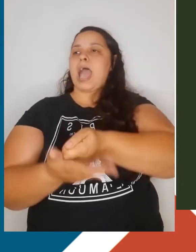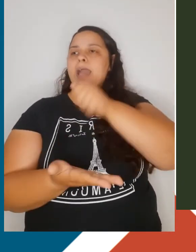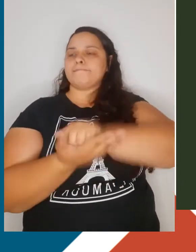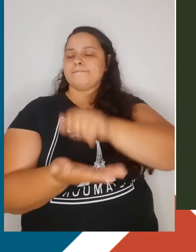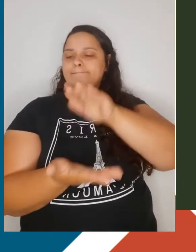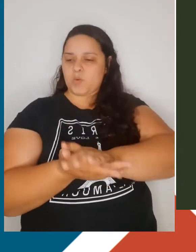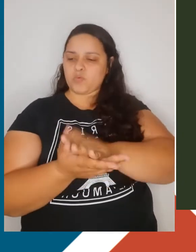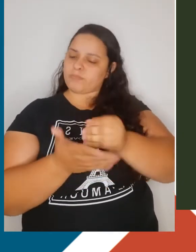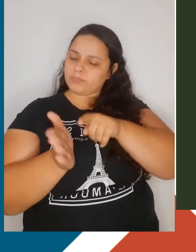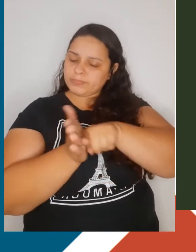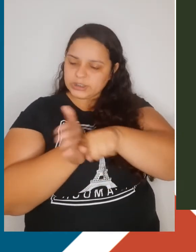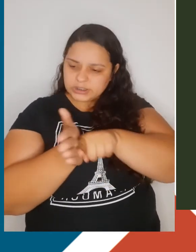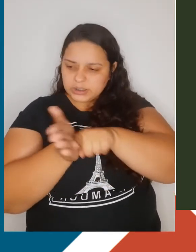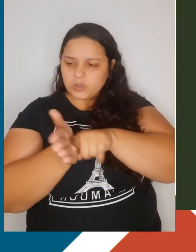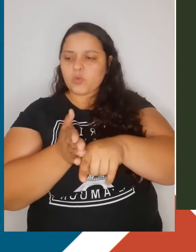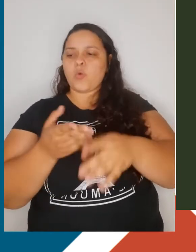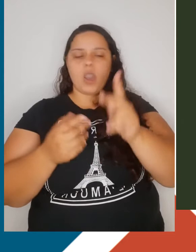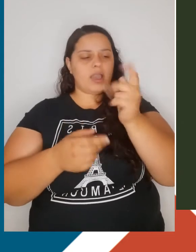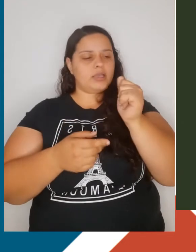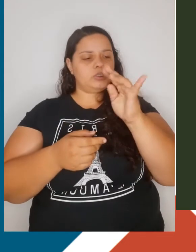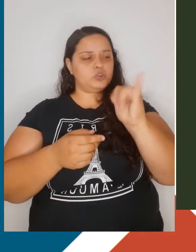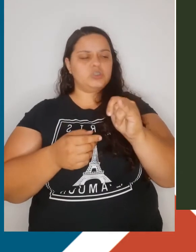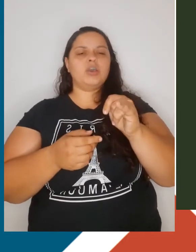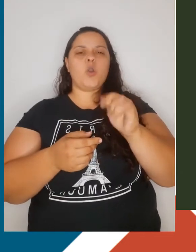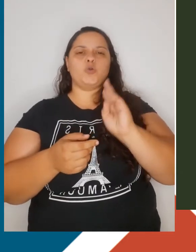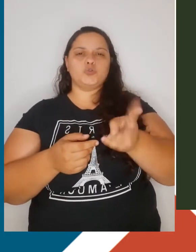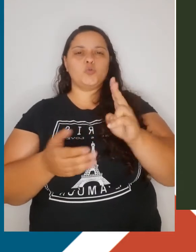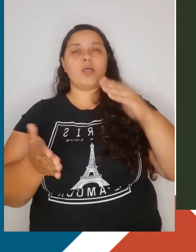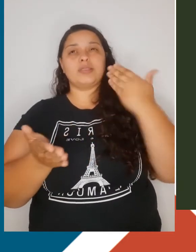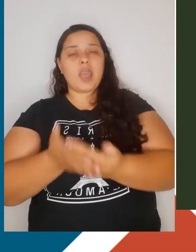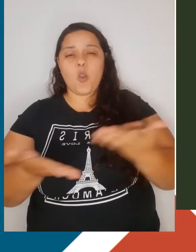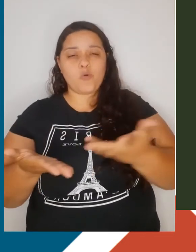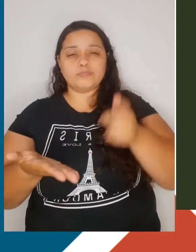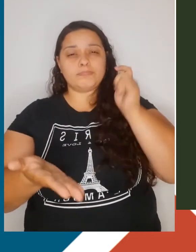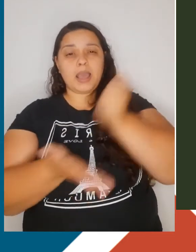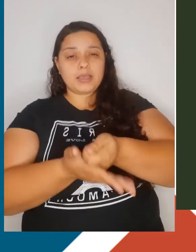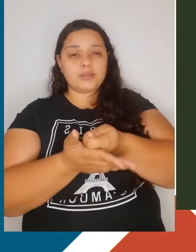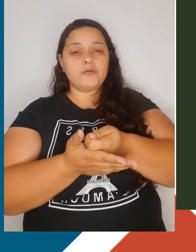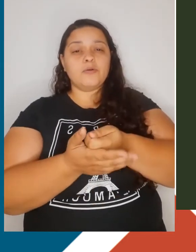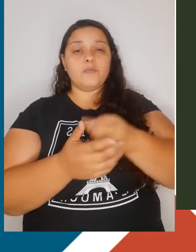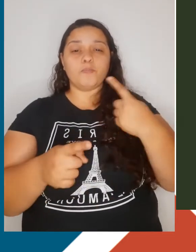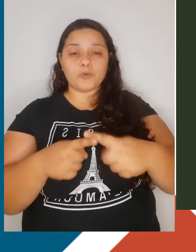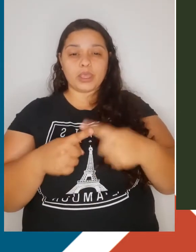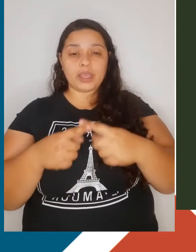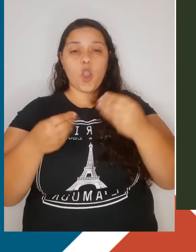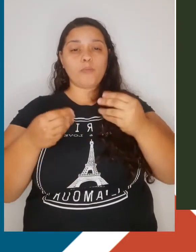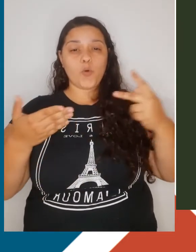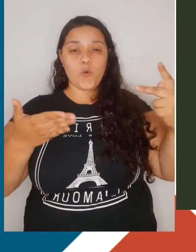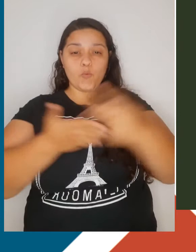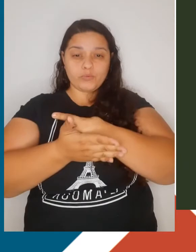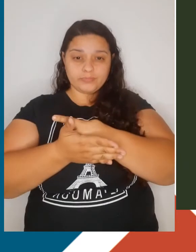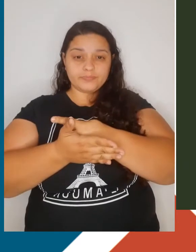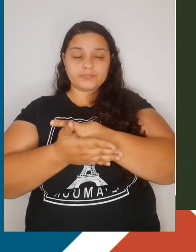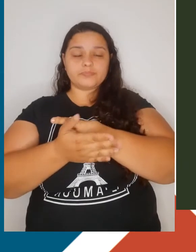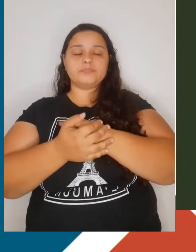multa. Para muitos pesquisadores, o Haiti continua a pagar o preço pela sua independência até hoje, especialmente pela